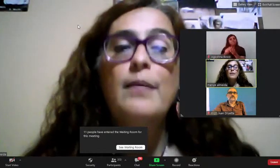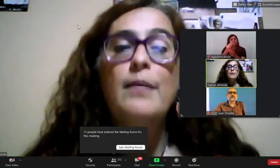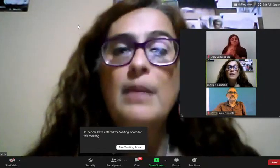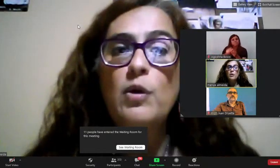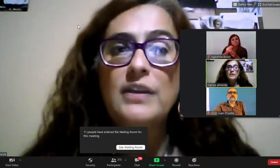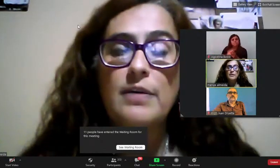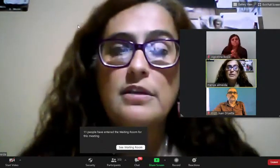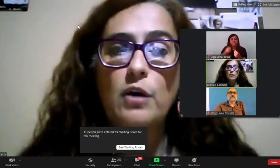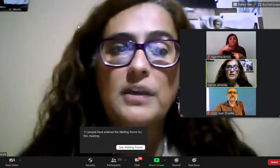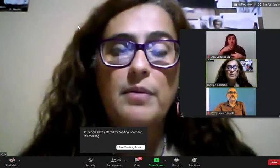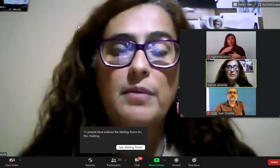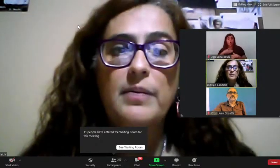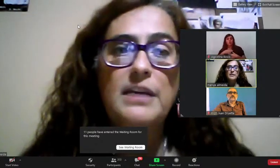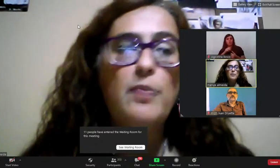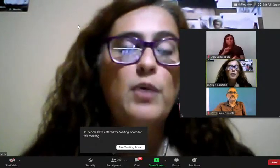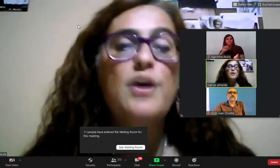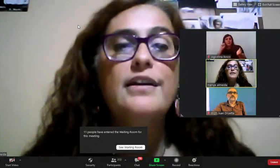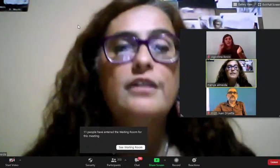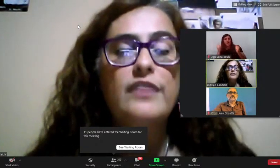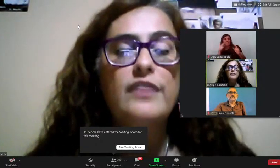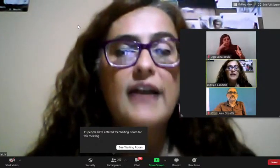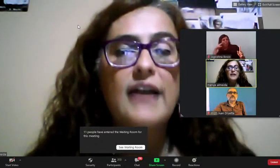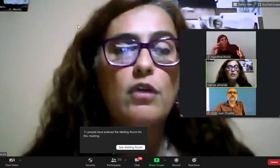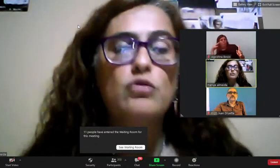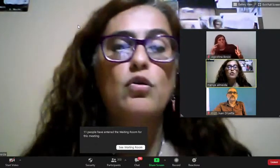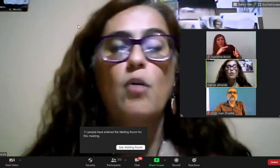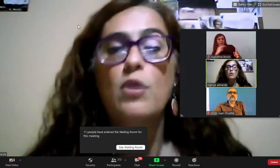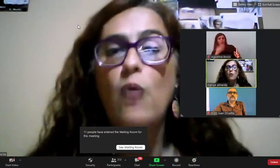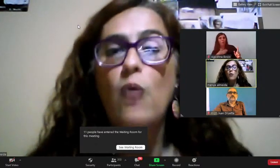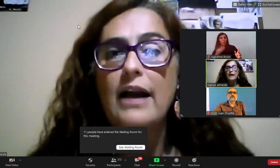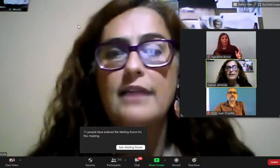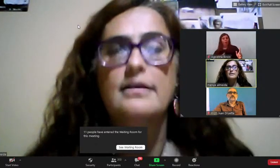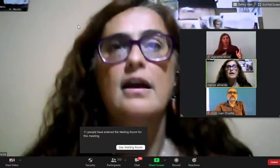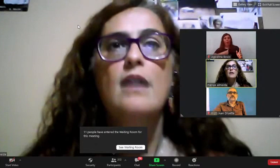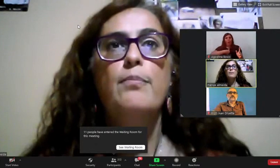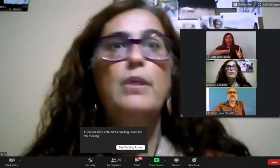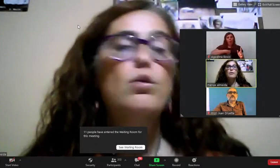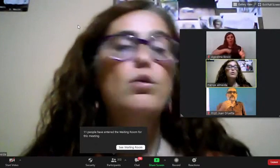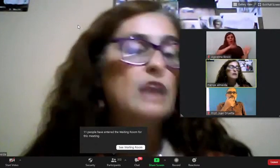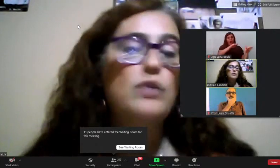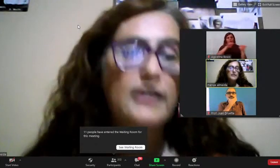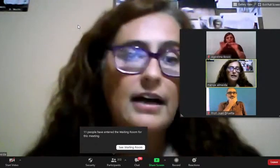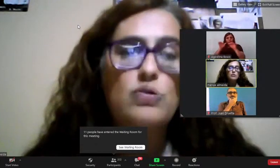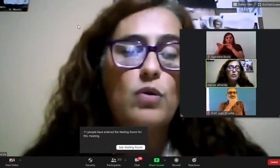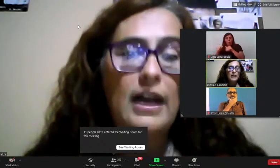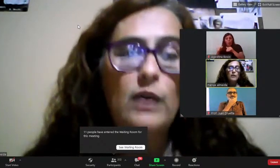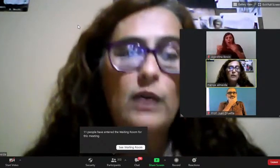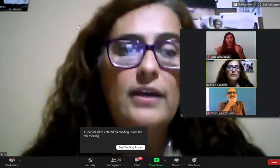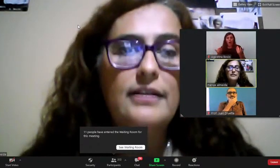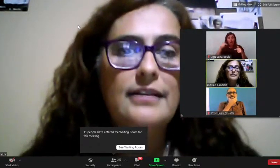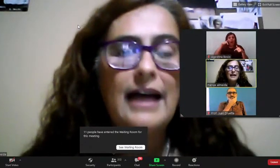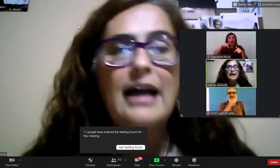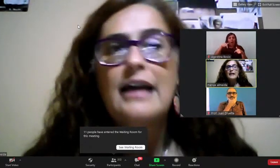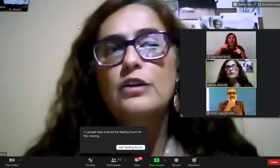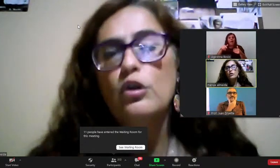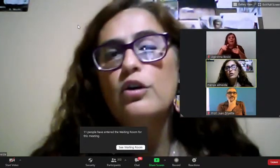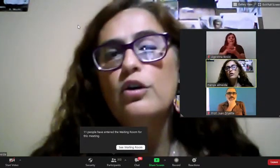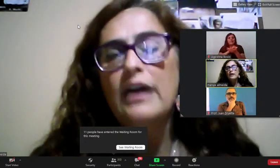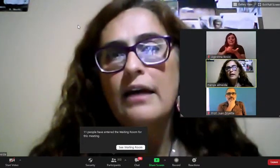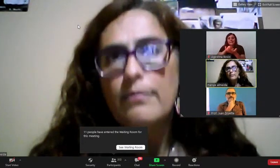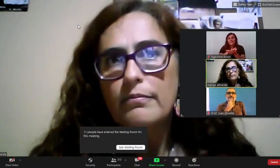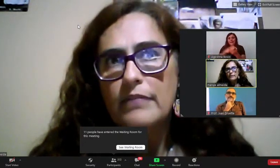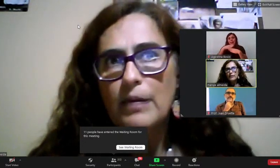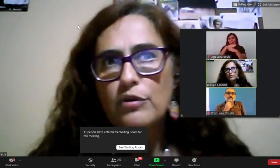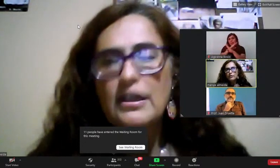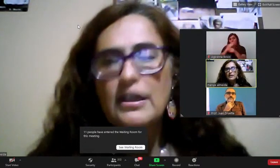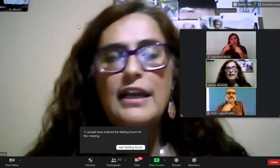cuando cambiamos nuestra visión, nuestra perspectiva, y podemos identificarnos como iguales, pero usando en este caso una lengua distinta, todo lo